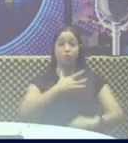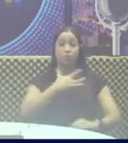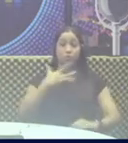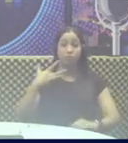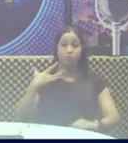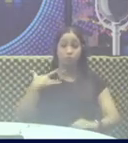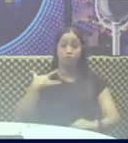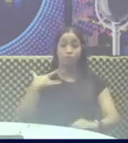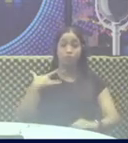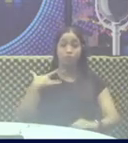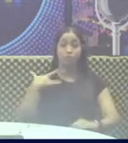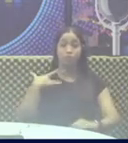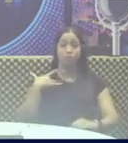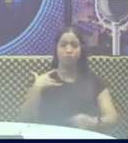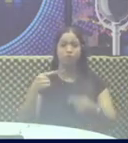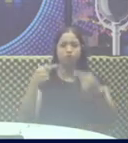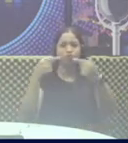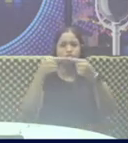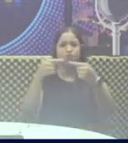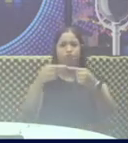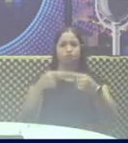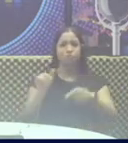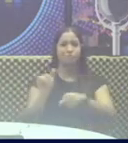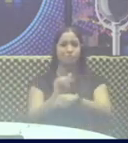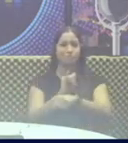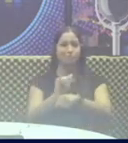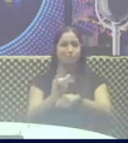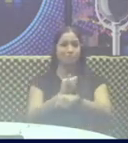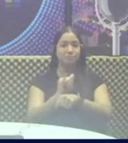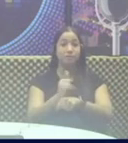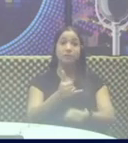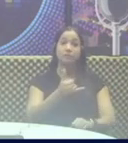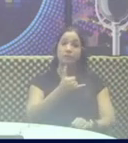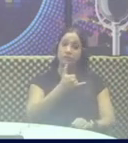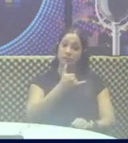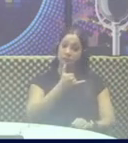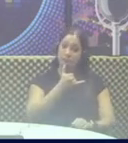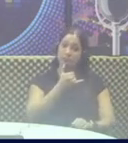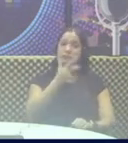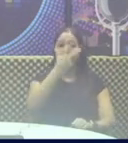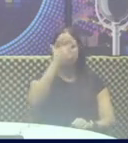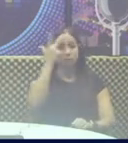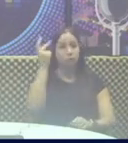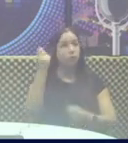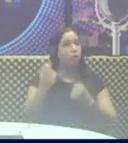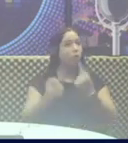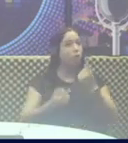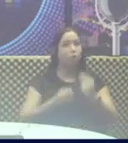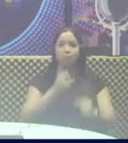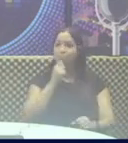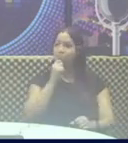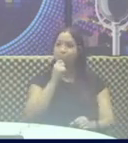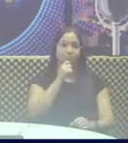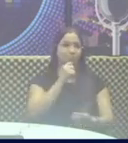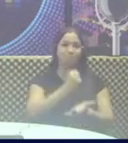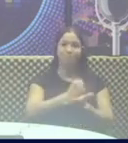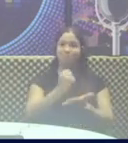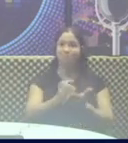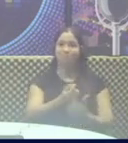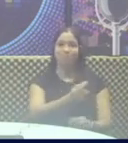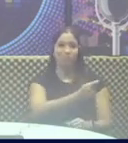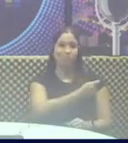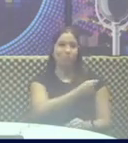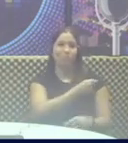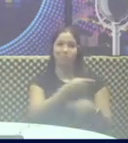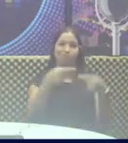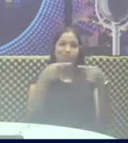de Imunização para alinhamento das estratégias. Infelizmente, ainda há pessoas que não estão com o cartão de vacinas em